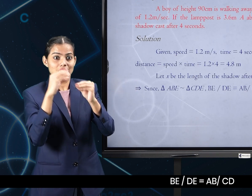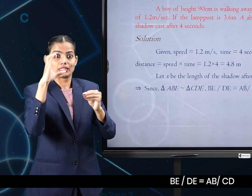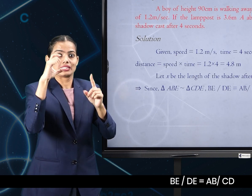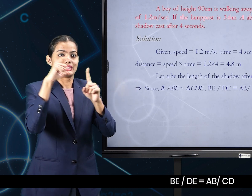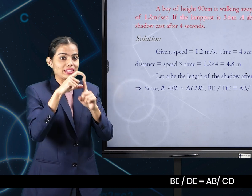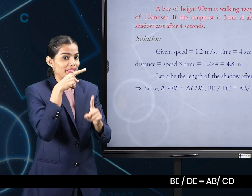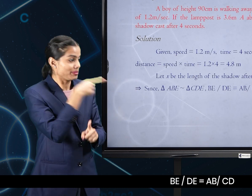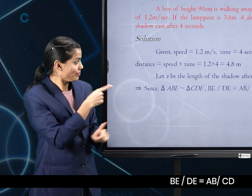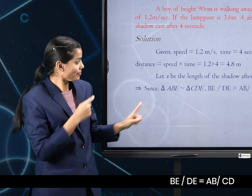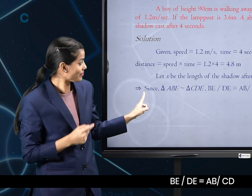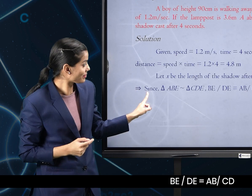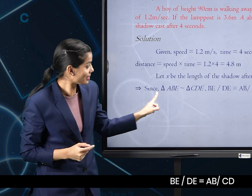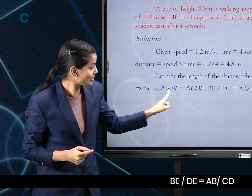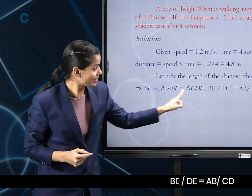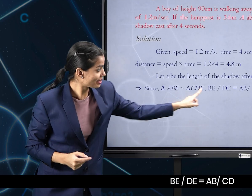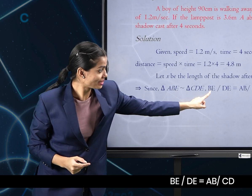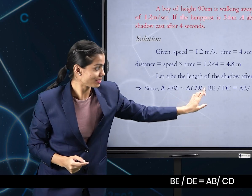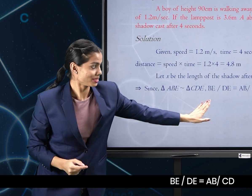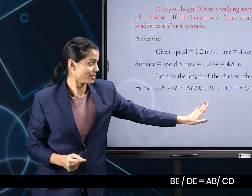BE by DE is equal to AB by CD,